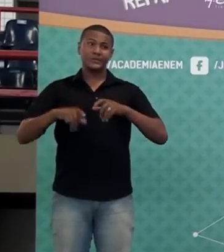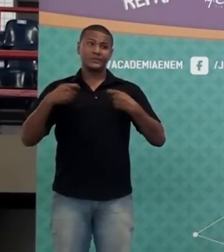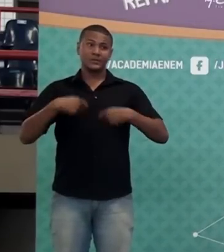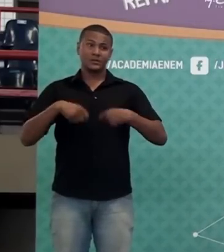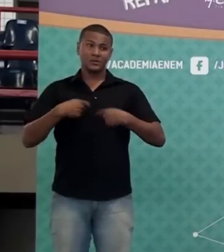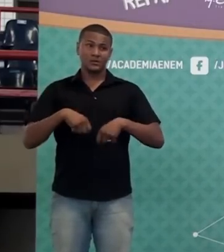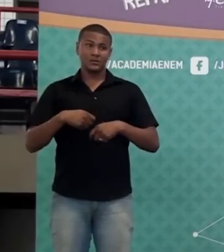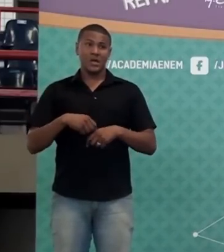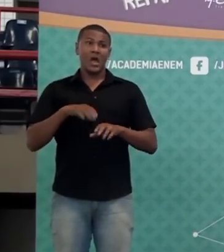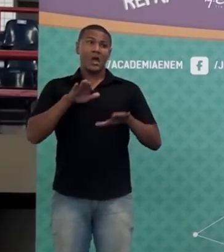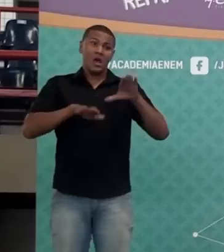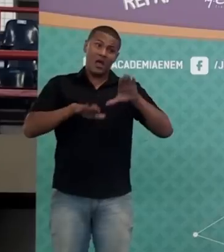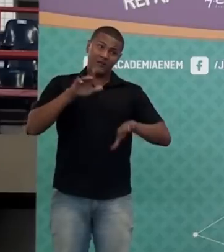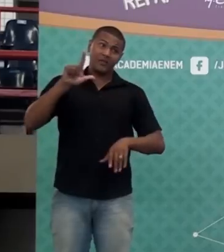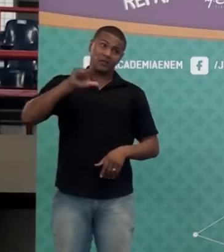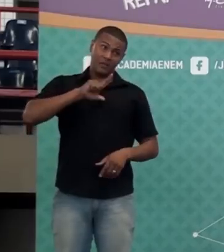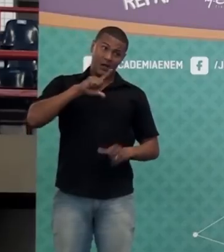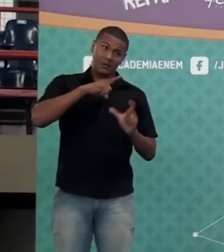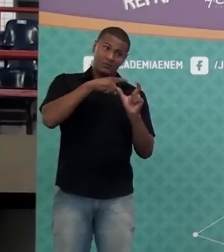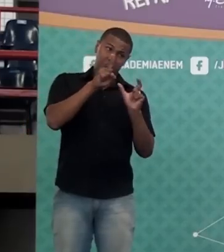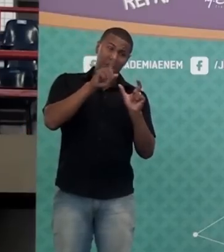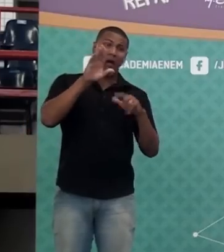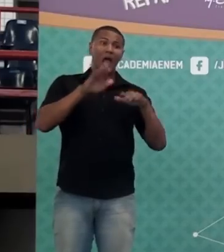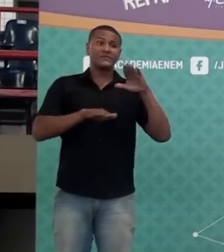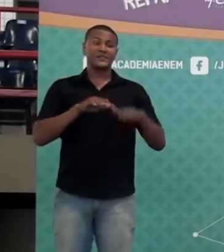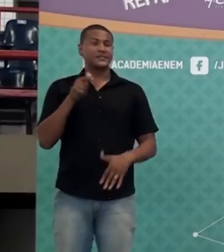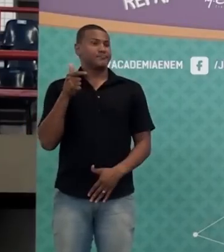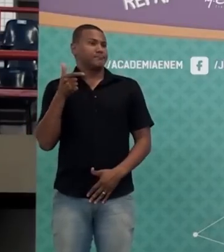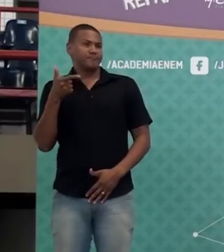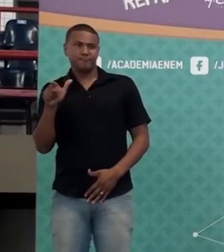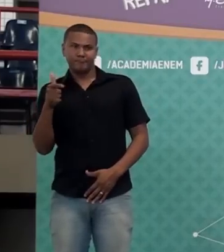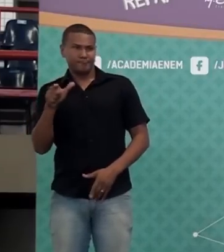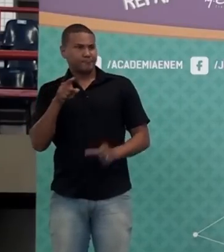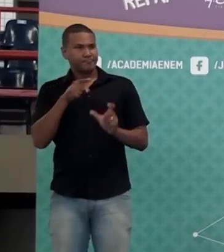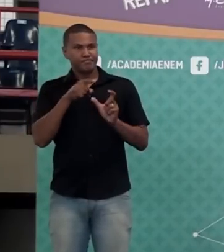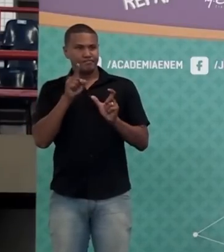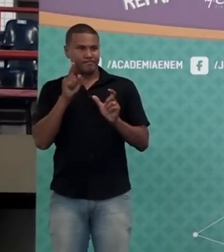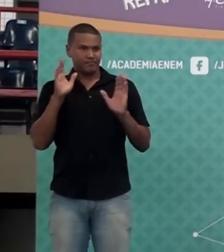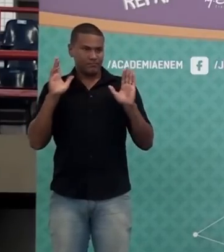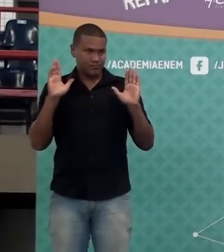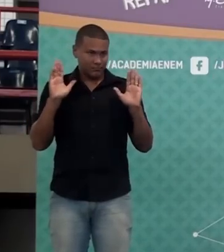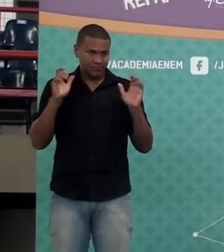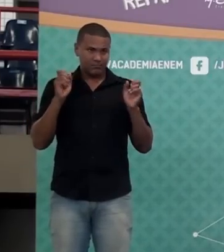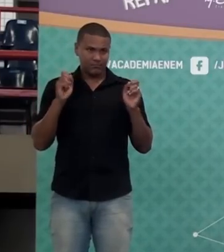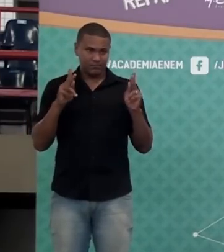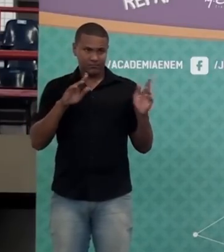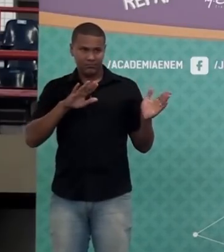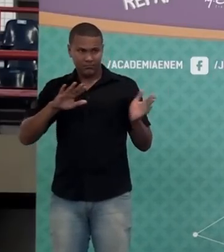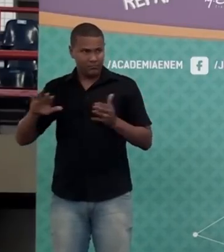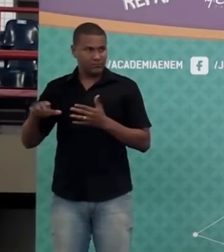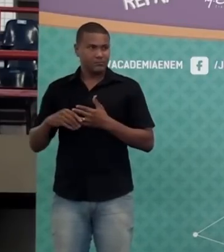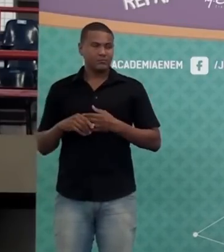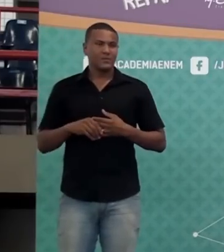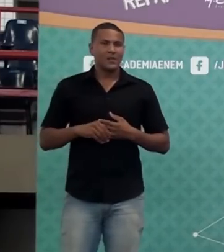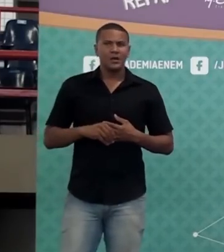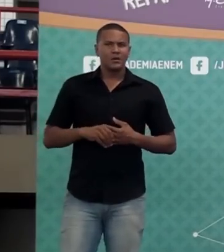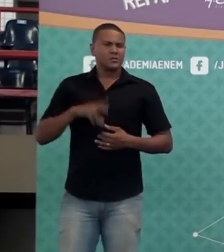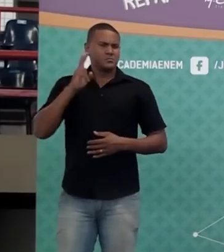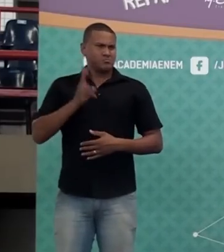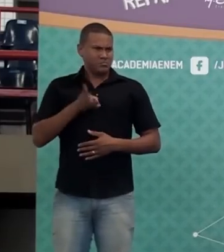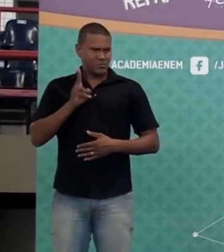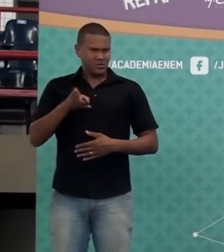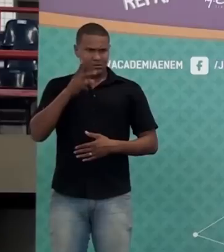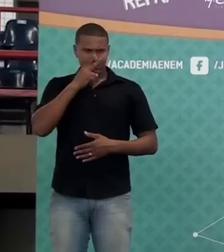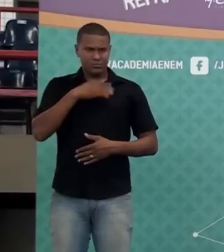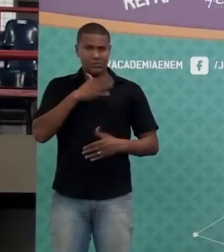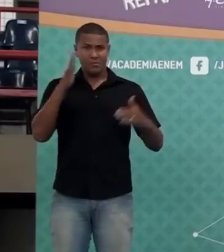cuidado. Observe o exemplo. Toda palavra oxítona, a sílaba forte é a última, que terminar pela